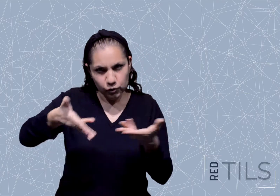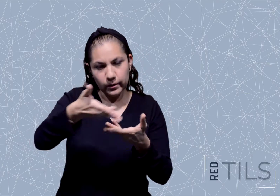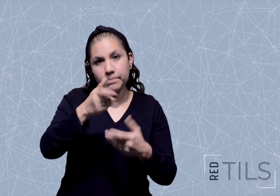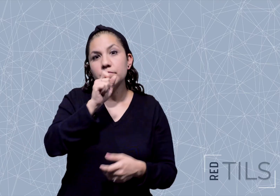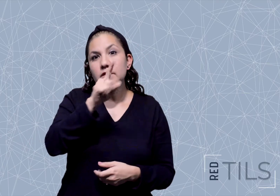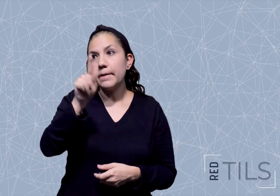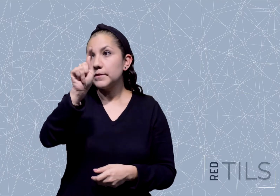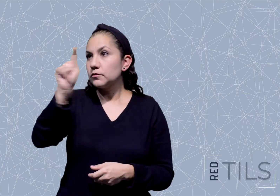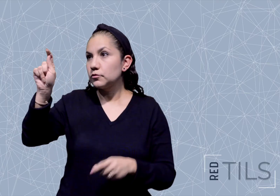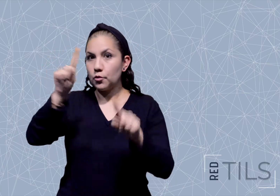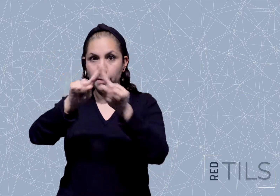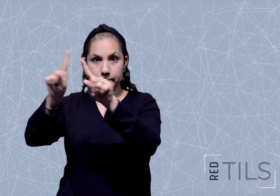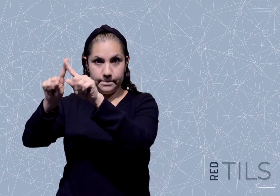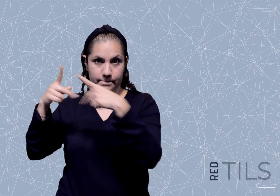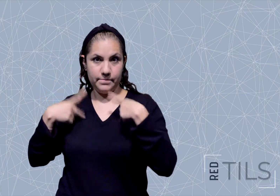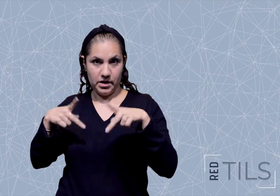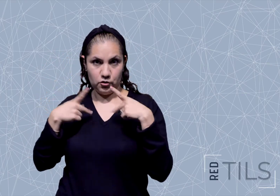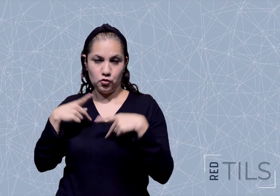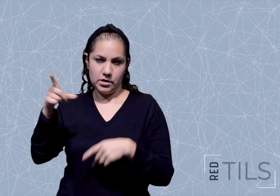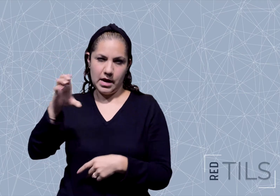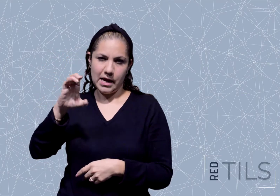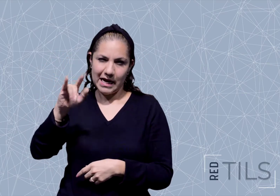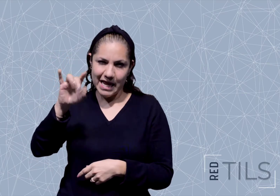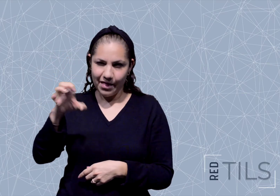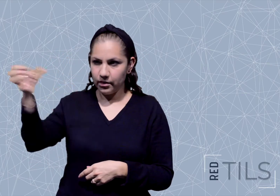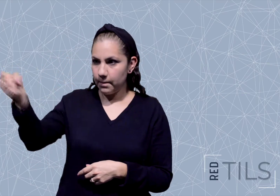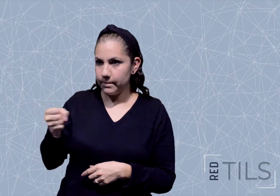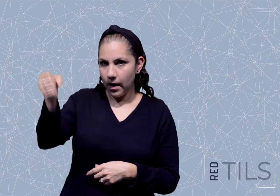estos servicios como intérpretes de conferencias.